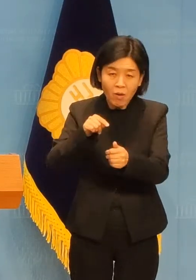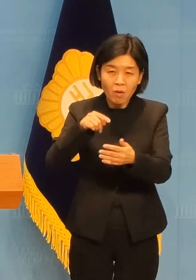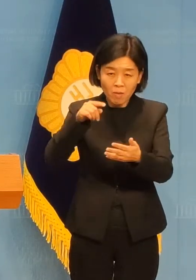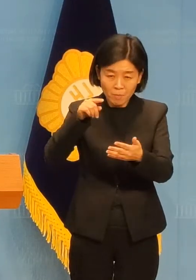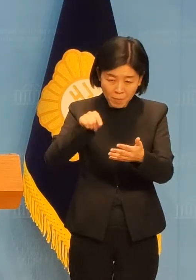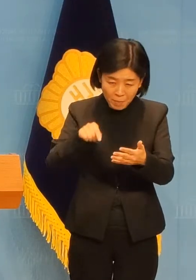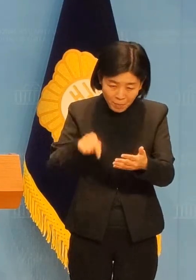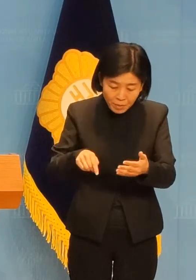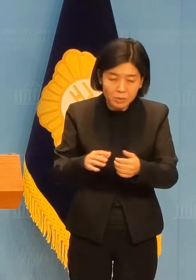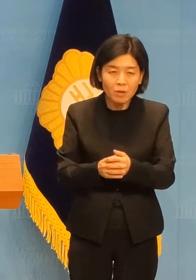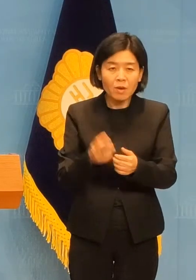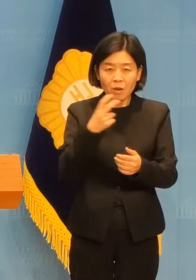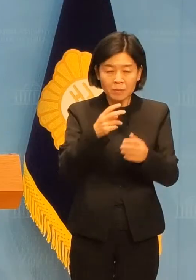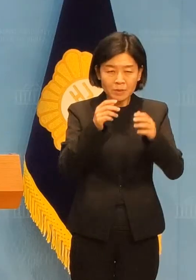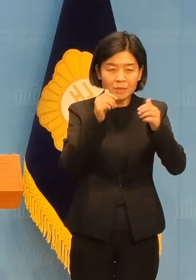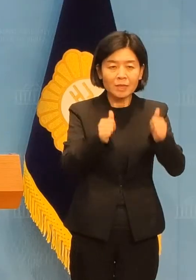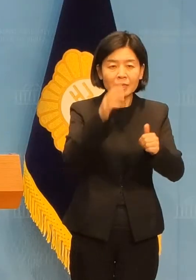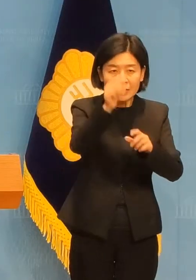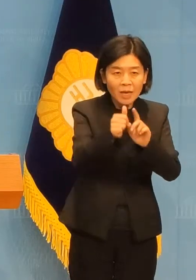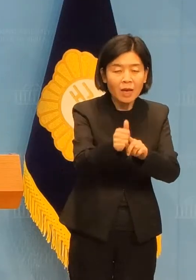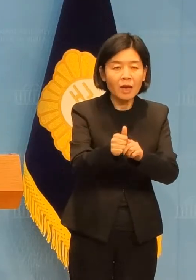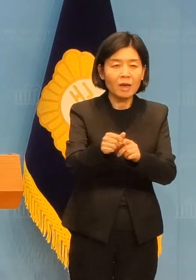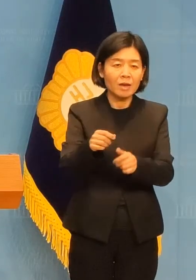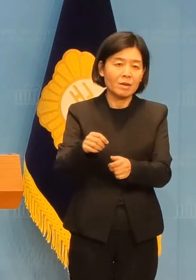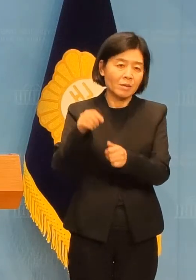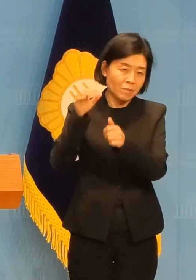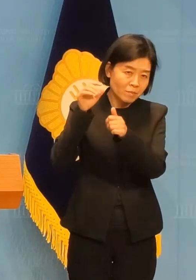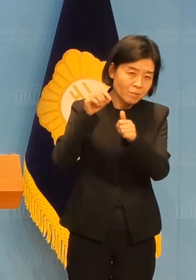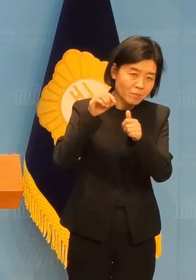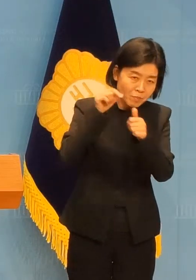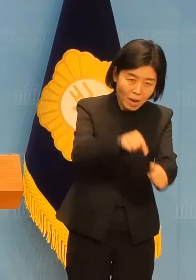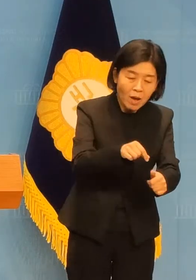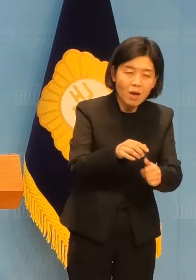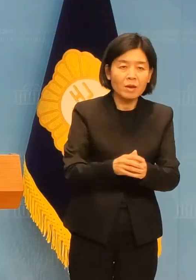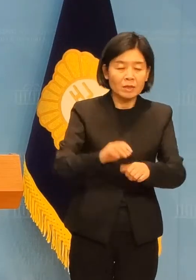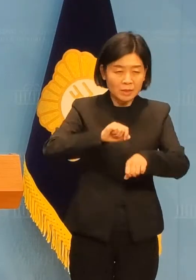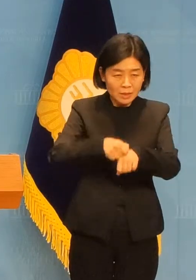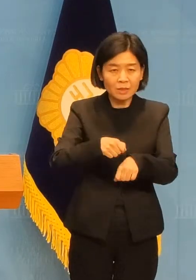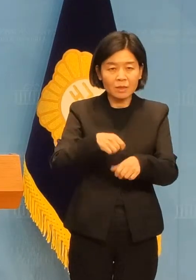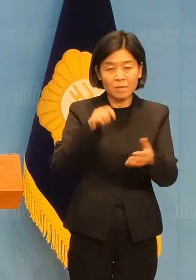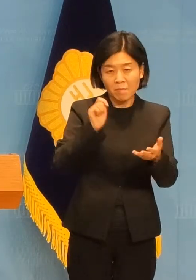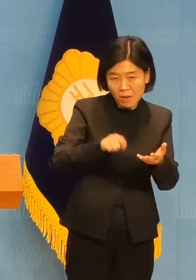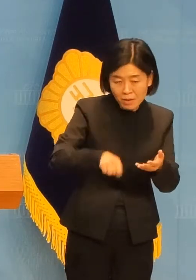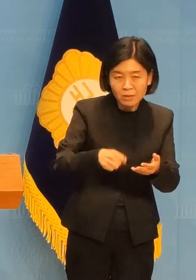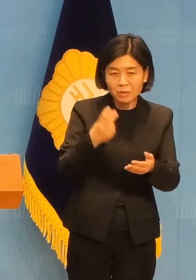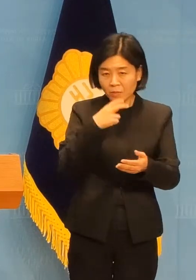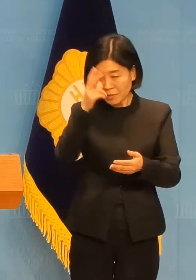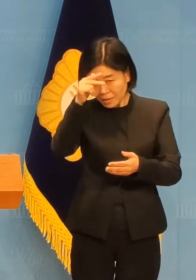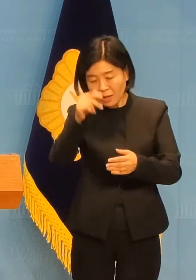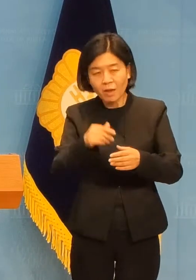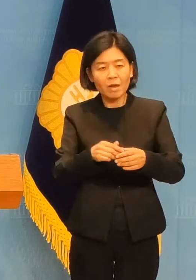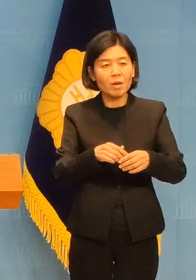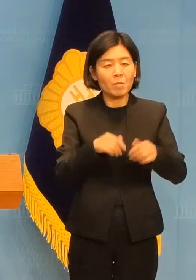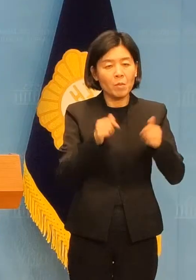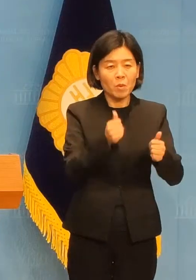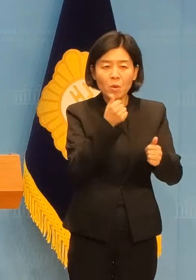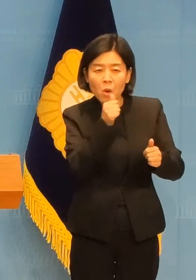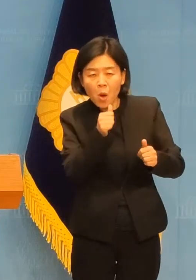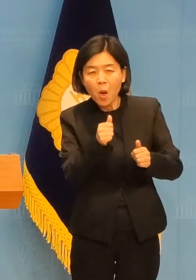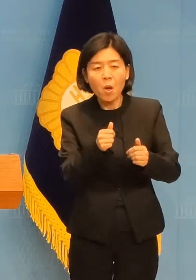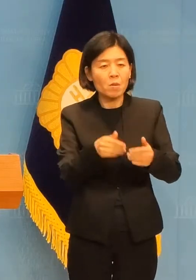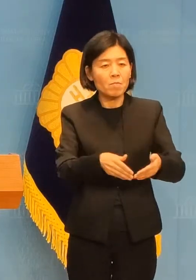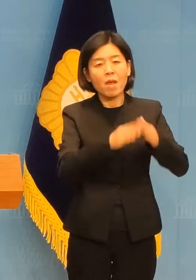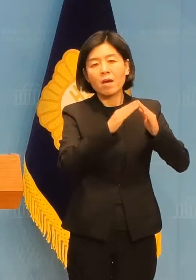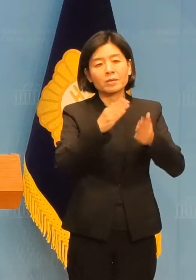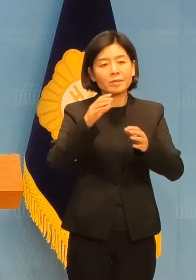평검사급 강등 발령과 징계를 받은 판검사 퇴직자들의 변호사 개업을 제한하는 한편